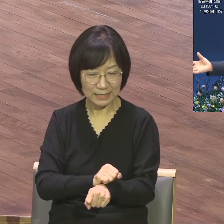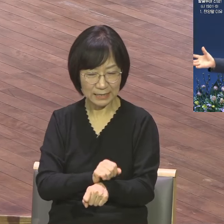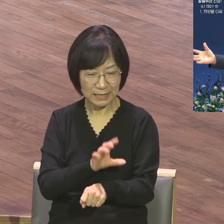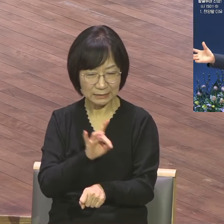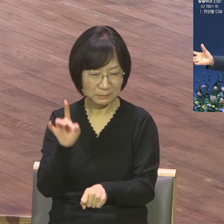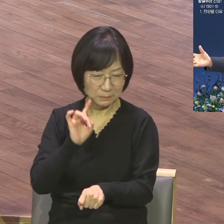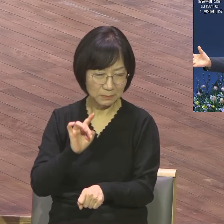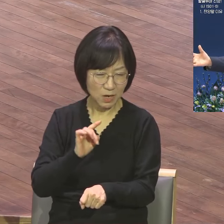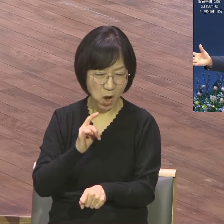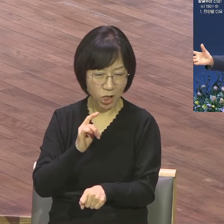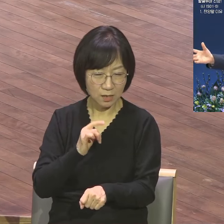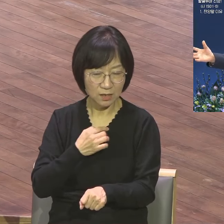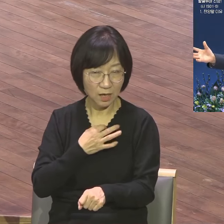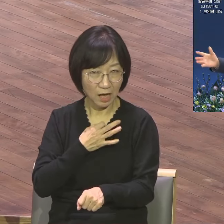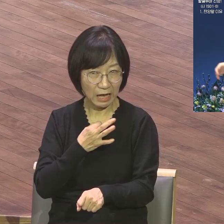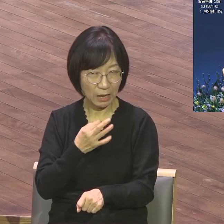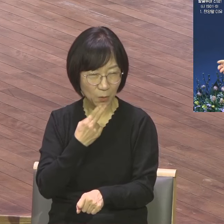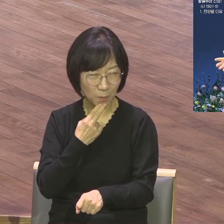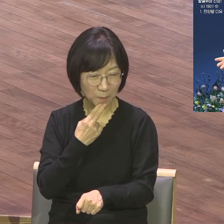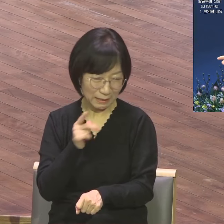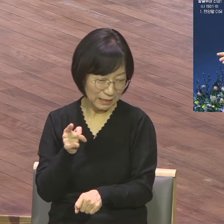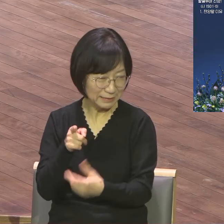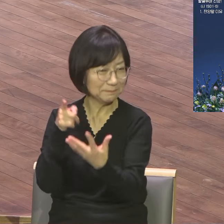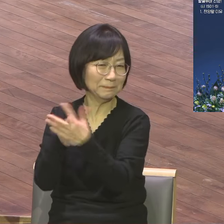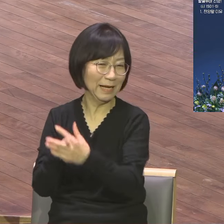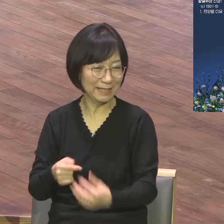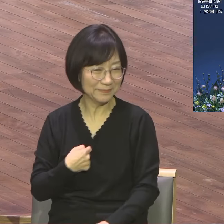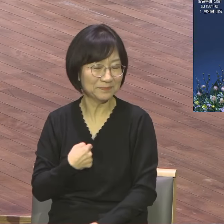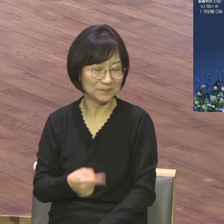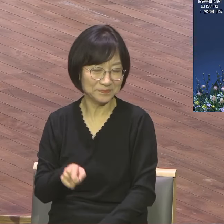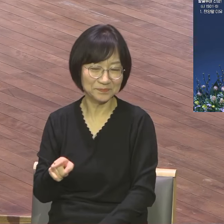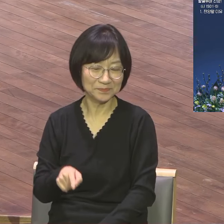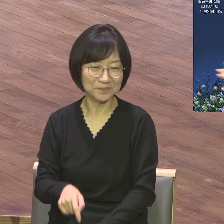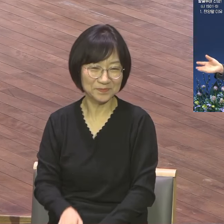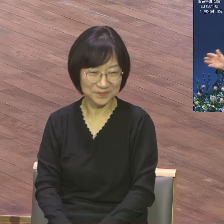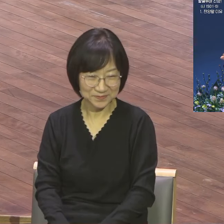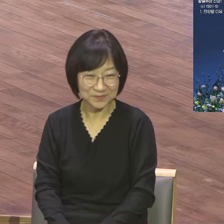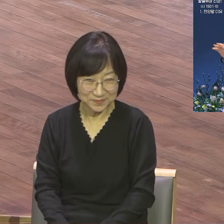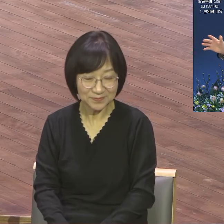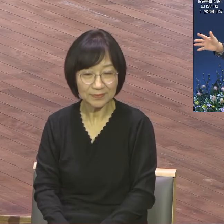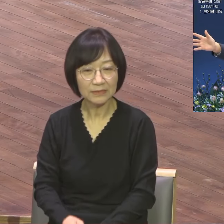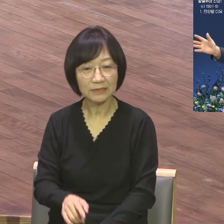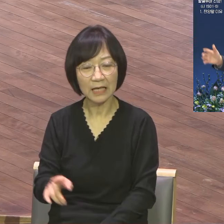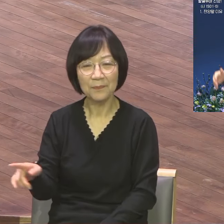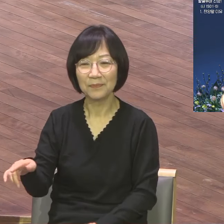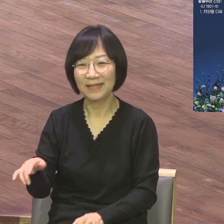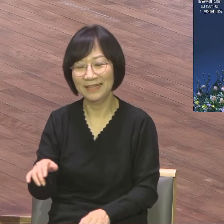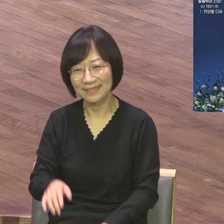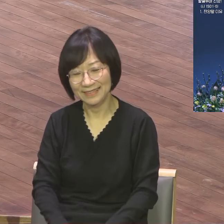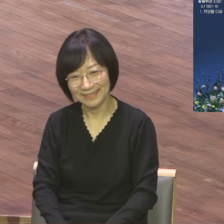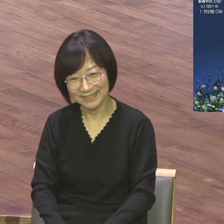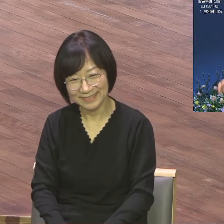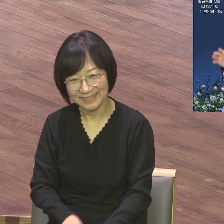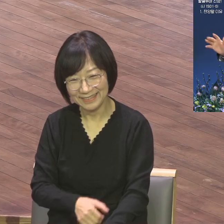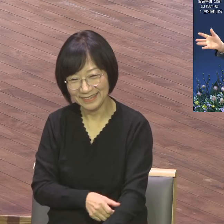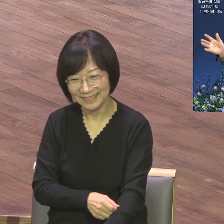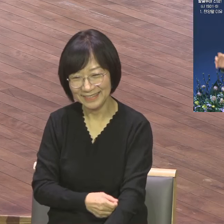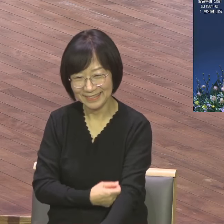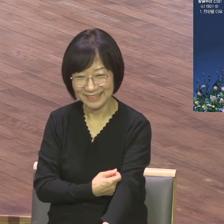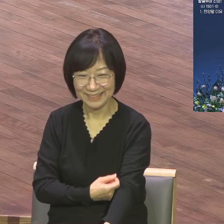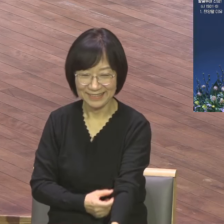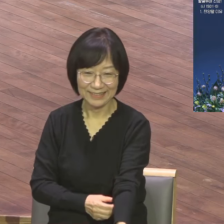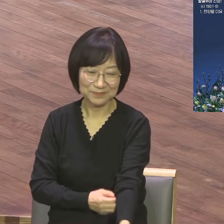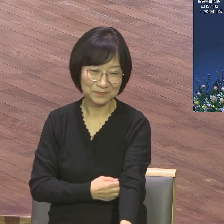막 찬양대 가겠다고 막 그런 막 노상놈인데 막 과자 사주고 막 이래야 돼. 그 들어가겠다고 그 정도 돼야